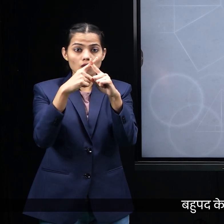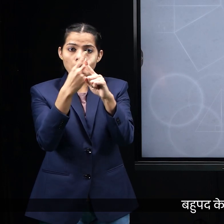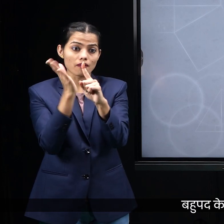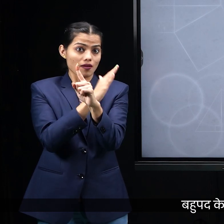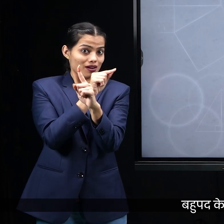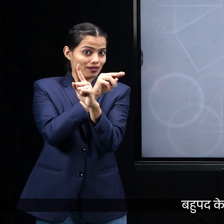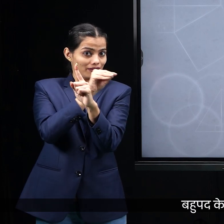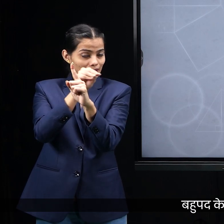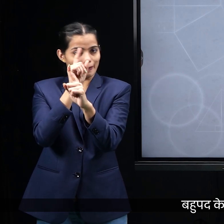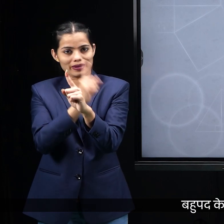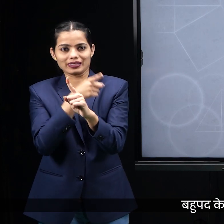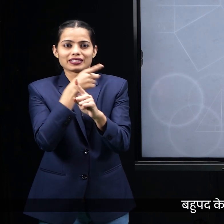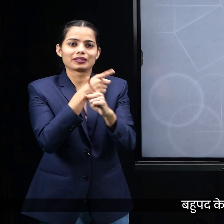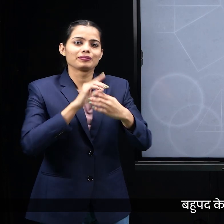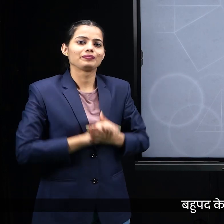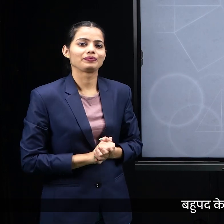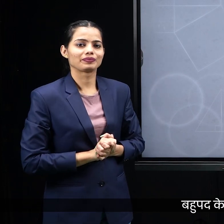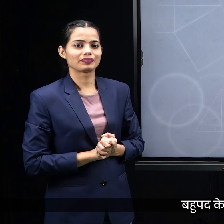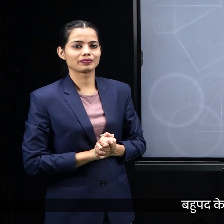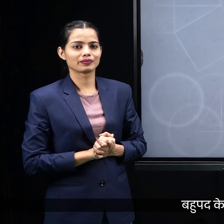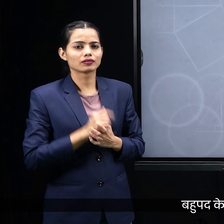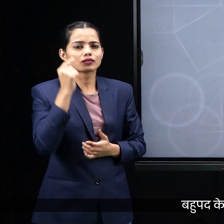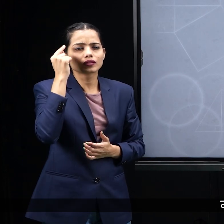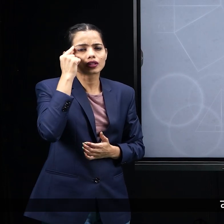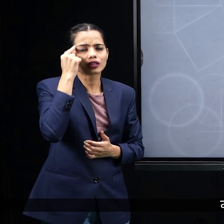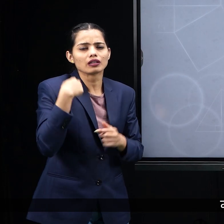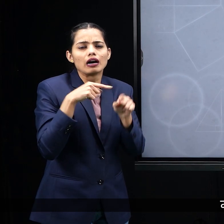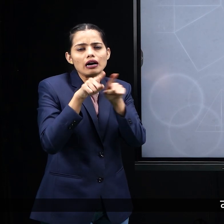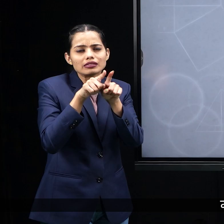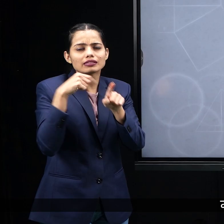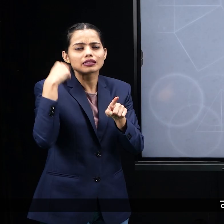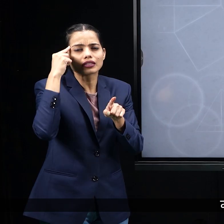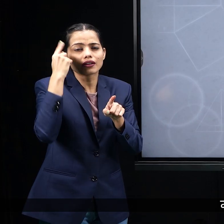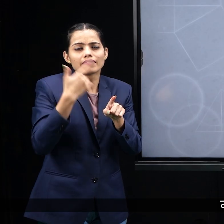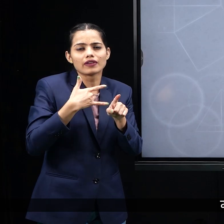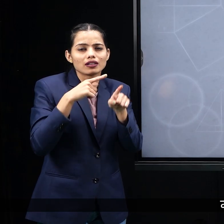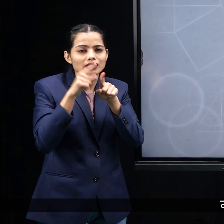बहुपद के प्रत्येक पद का गुणांक होता है। मान लीजिए कि बहुपद